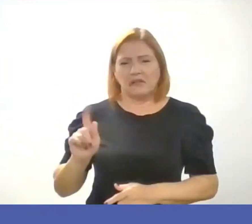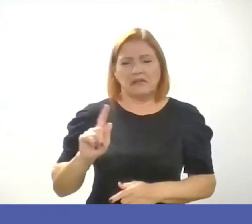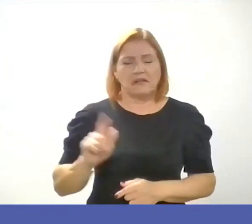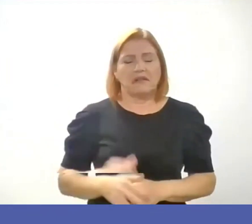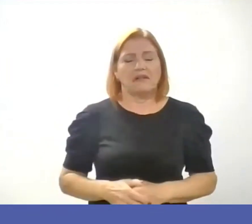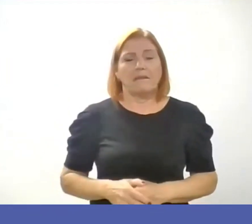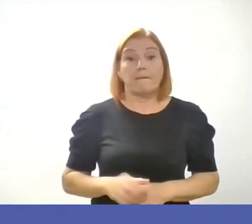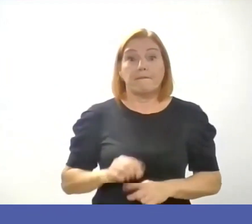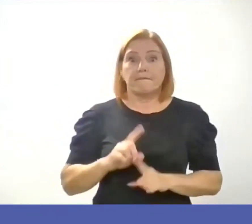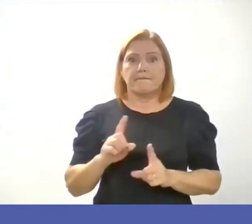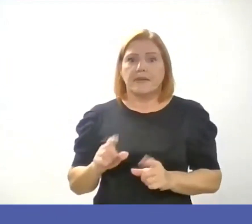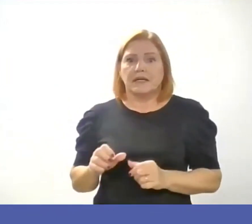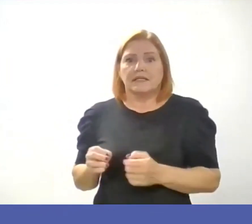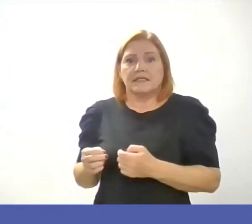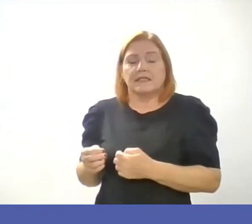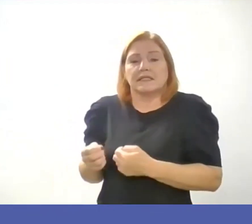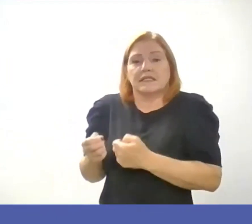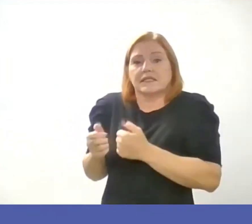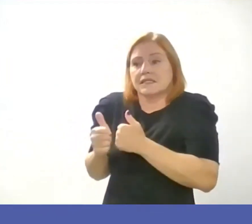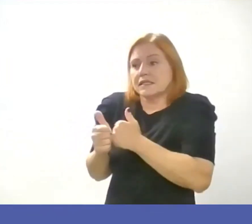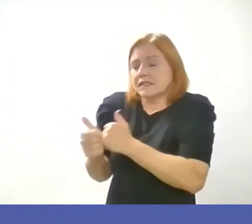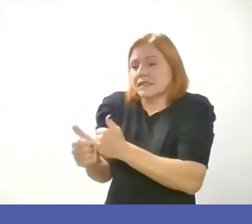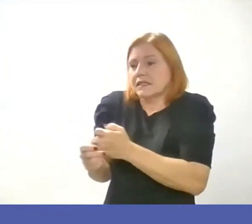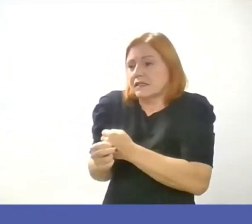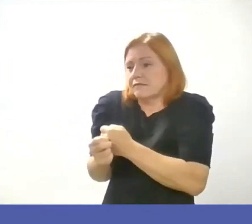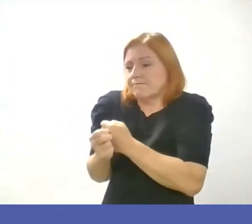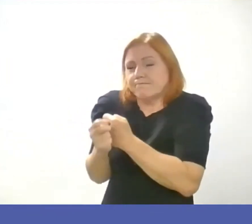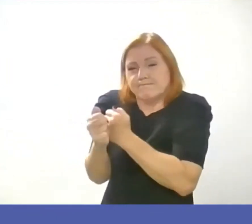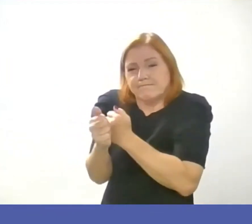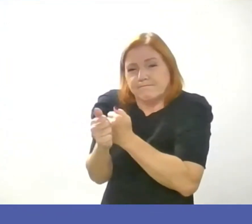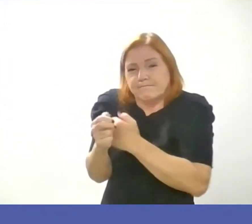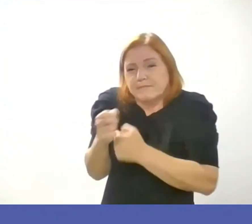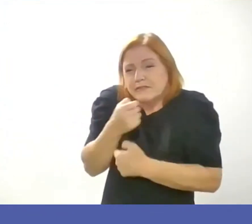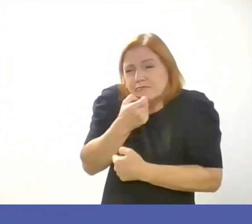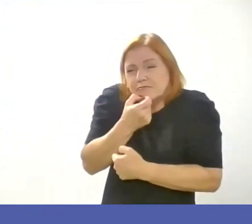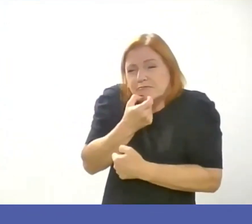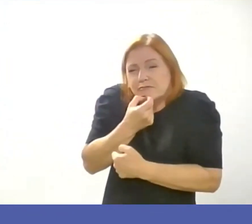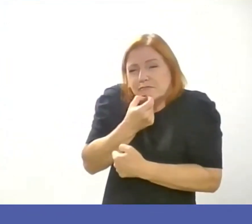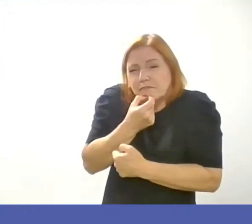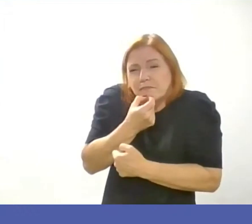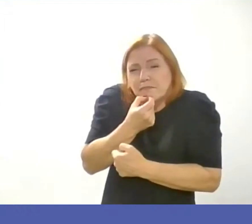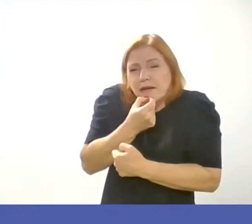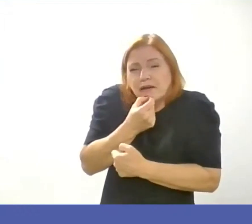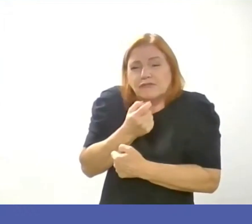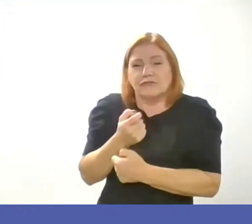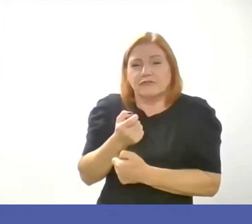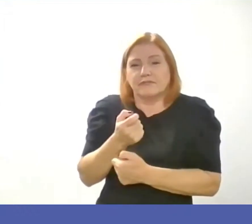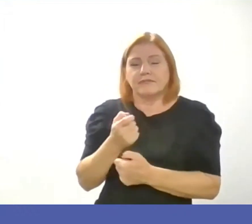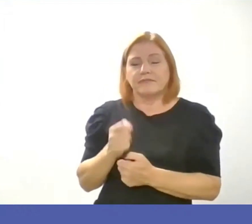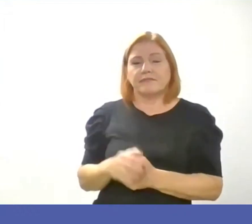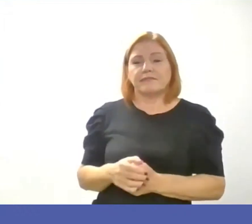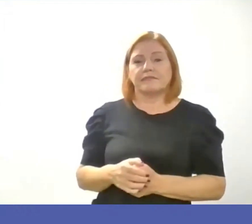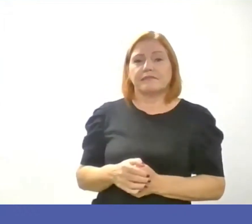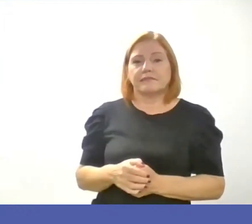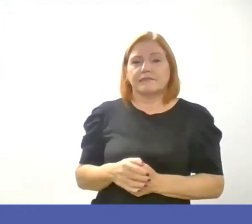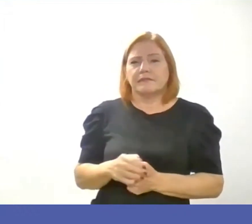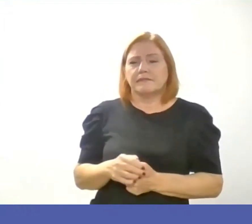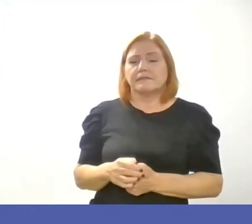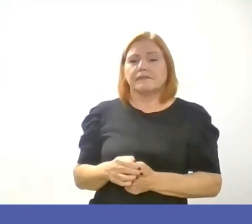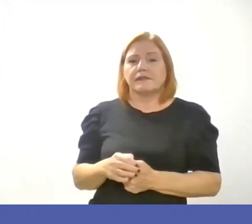Espírito. Esses têm que ser como os 4 seres viventes, zigue-zagueando atrás do